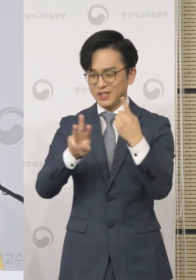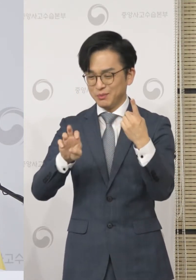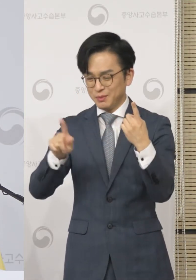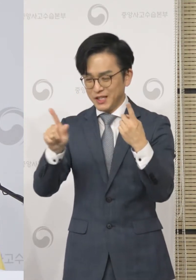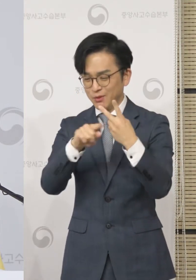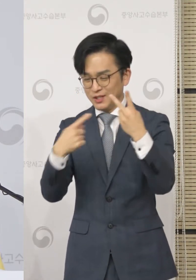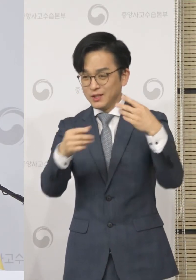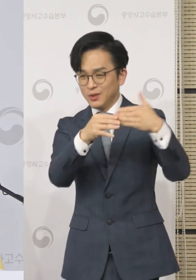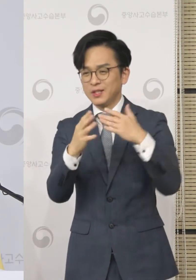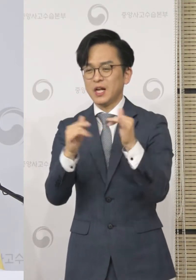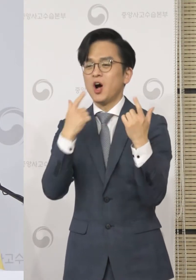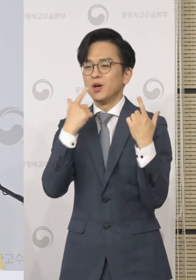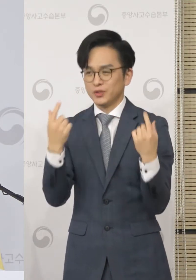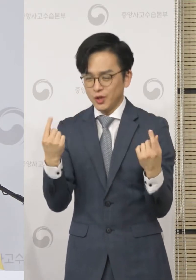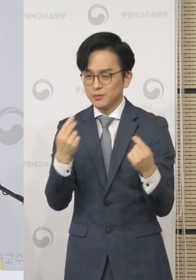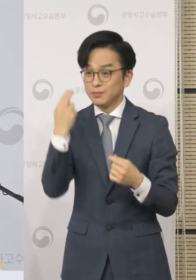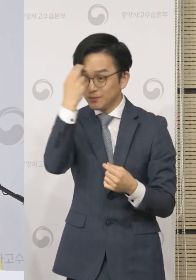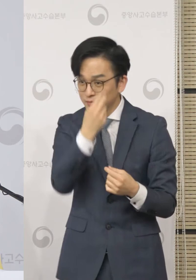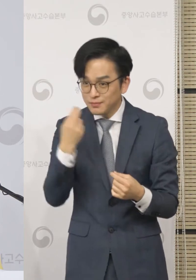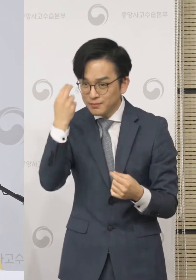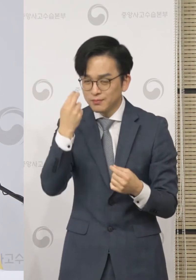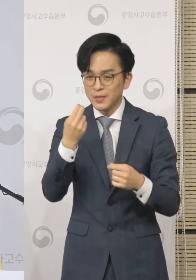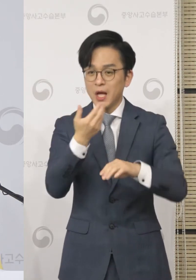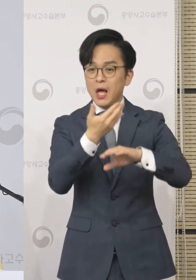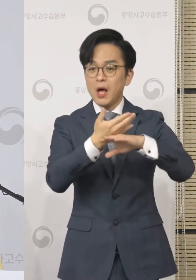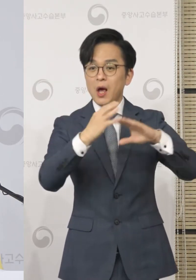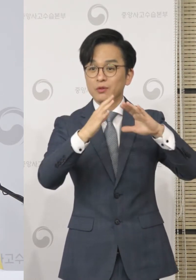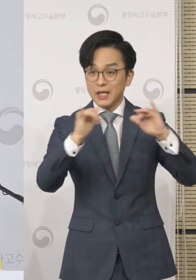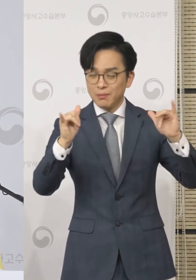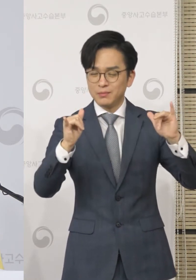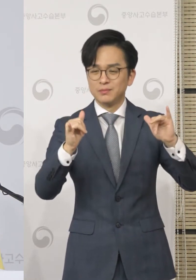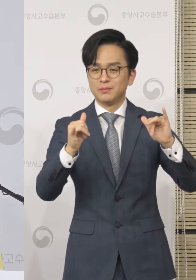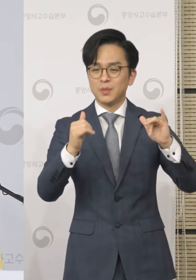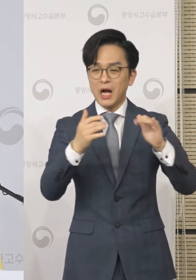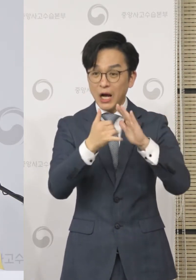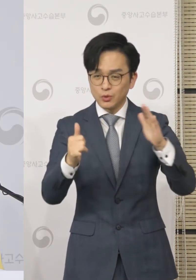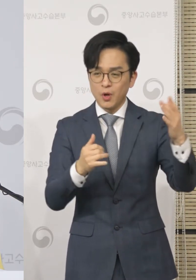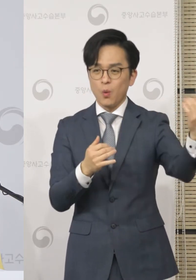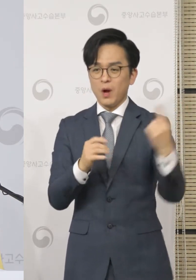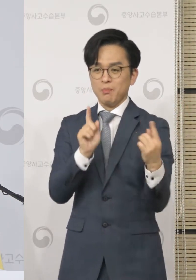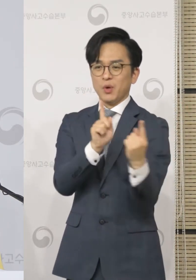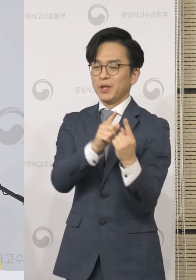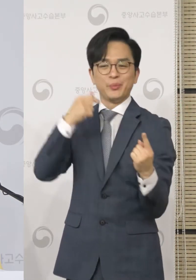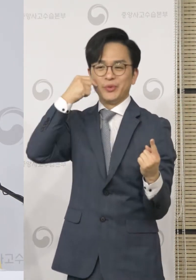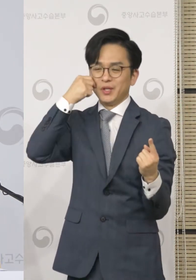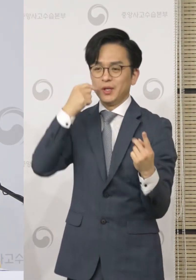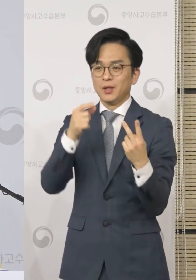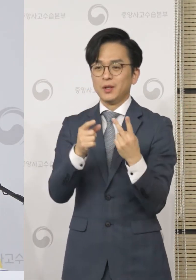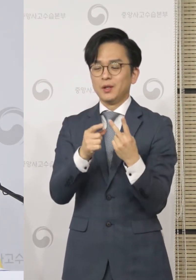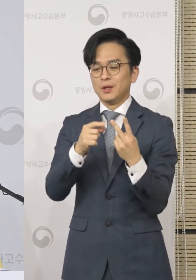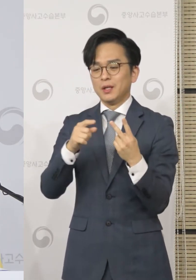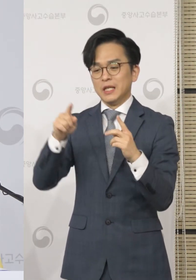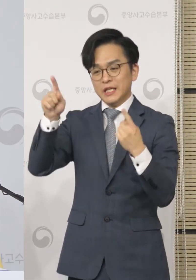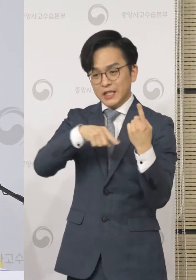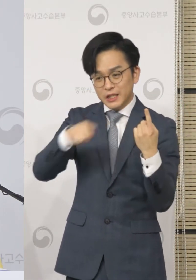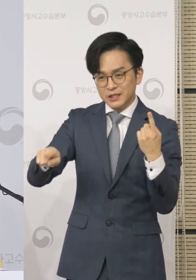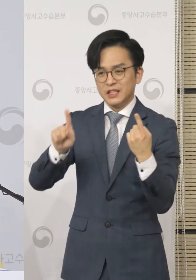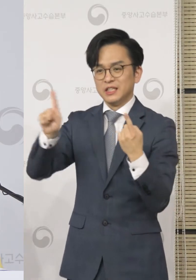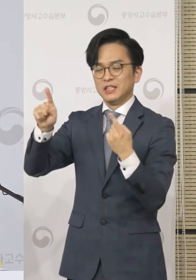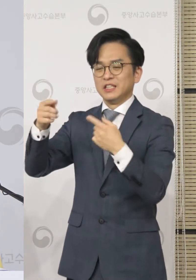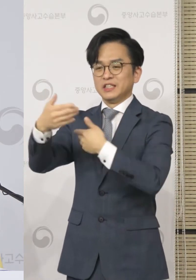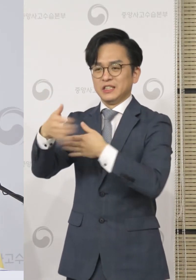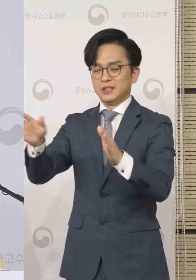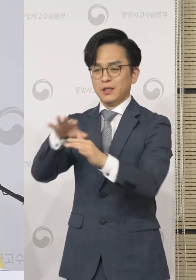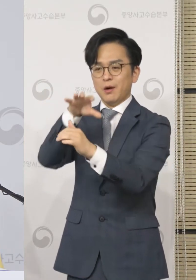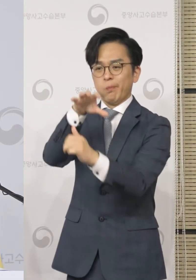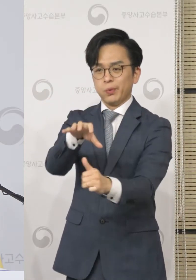예정입니다. 외부 출입과 면회는 금지되며 각자 객실 내에서 도시락으로 식사를